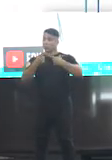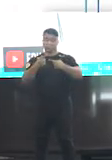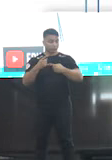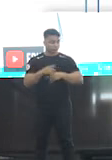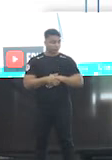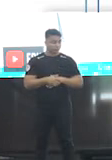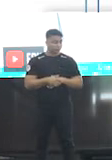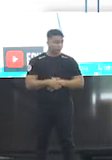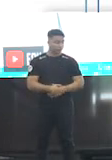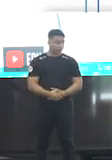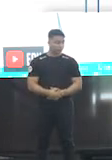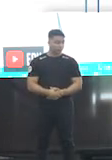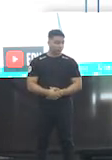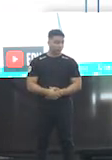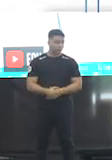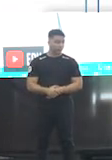gente,